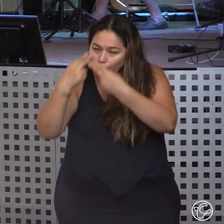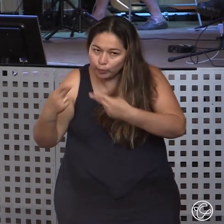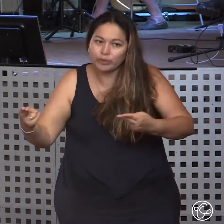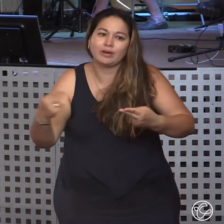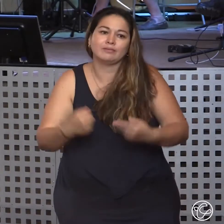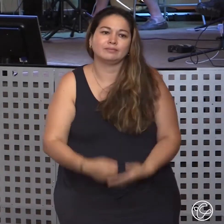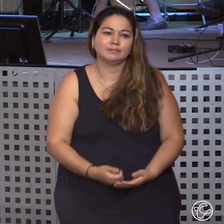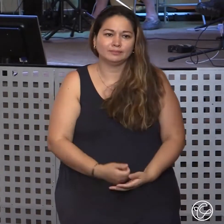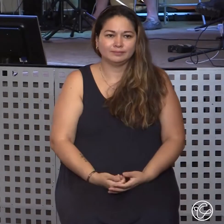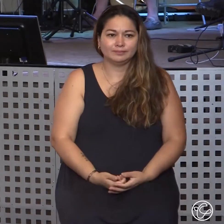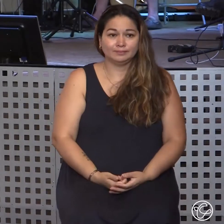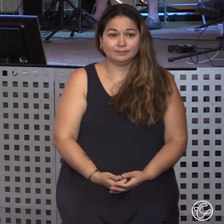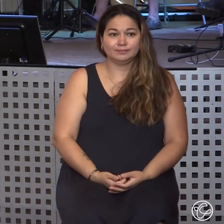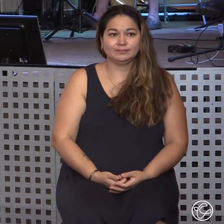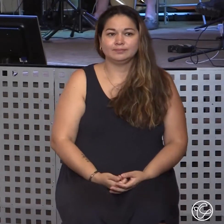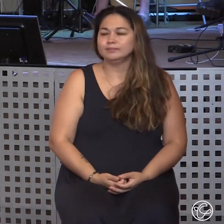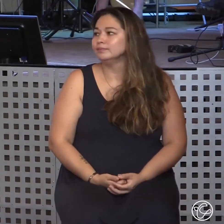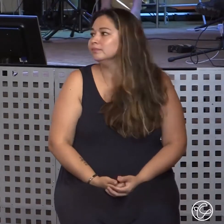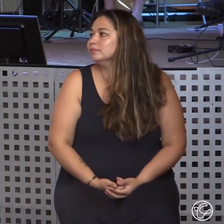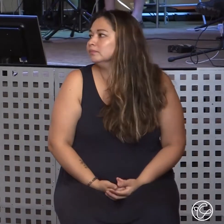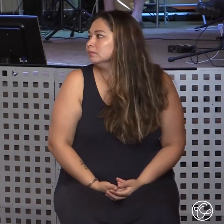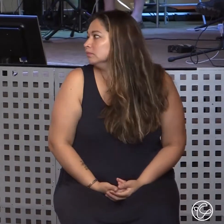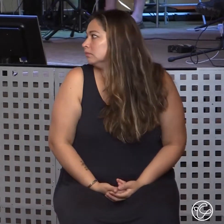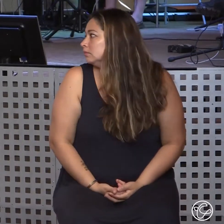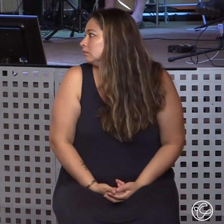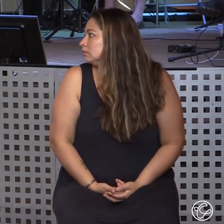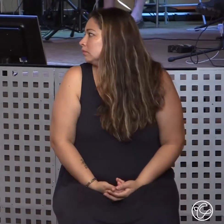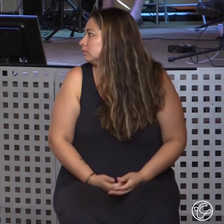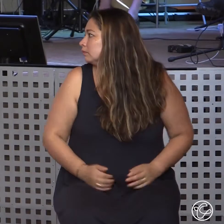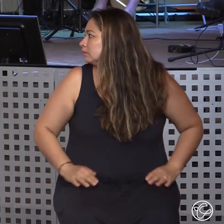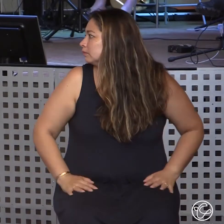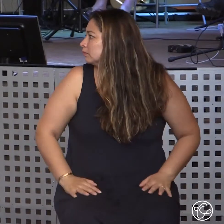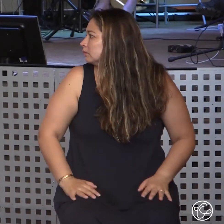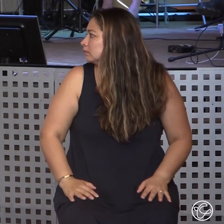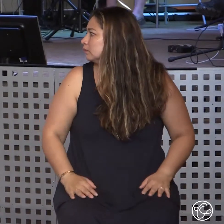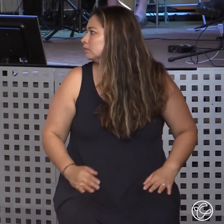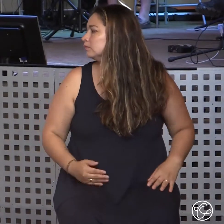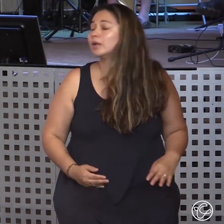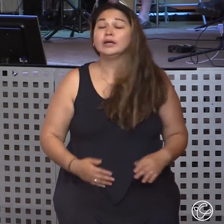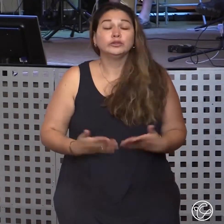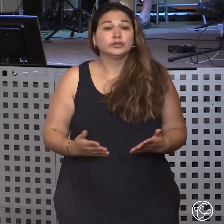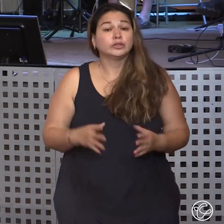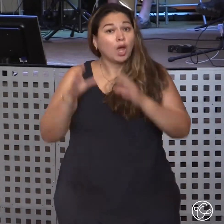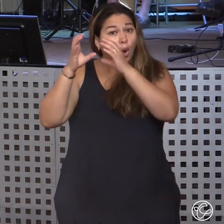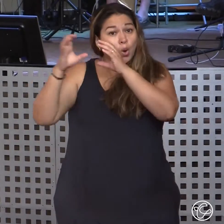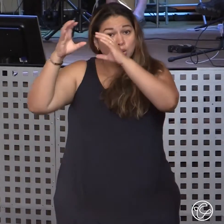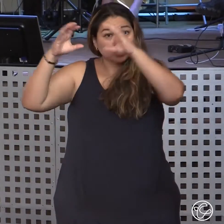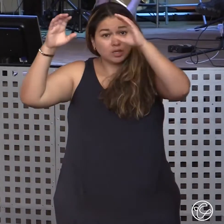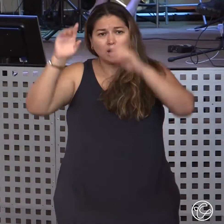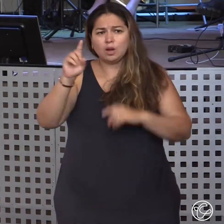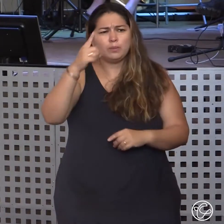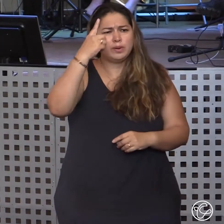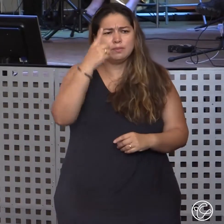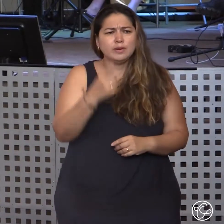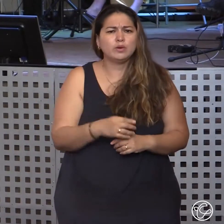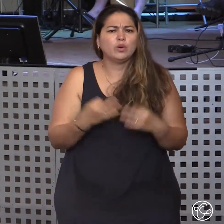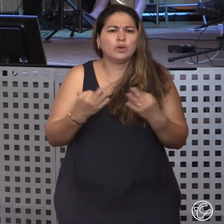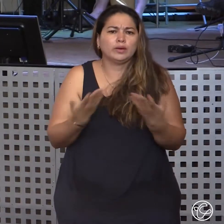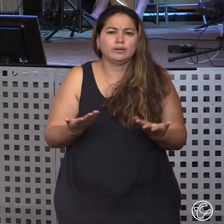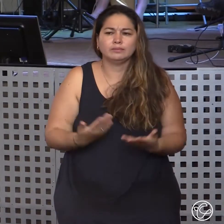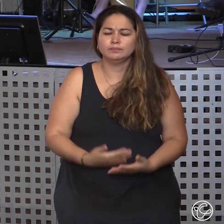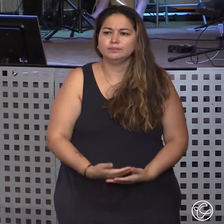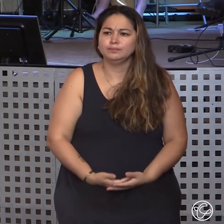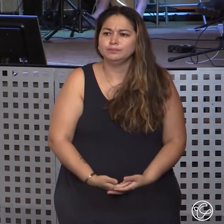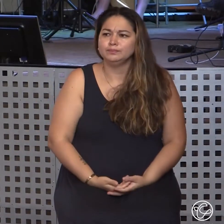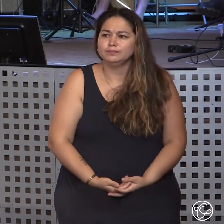Paso muy rápido por la vida de José porque yo creo que la mayoría de aquí lo sabéis. Pero José lo primero que hizo, antes de llegar a este punto que hemos leído,